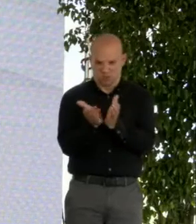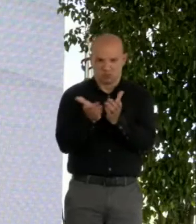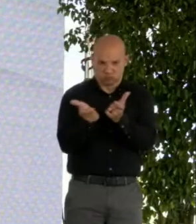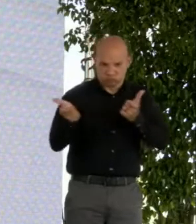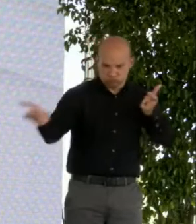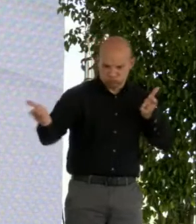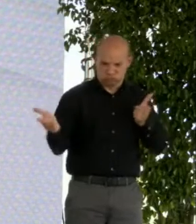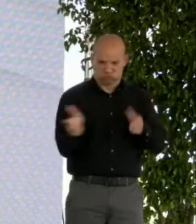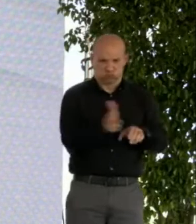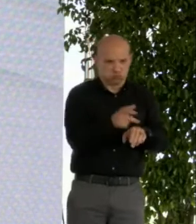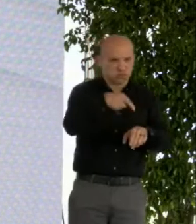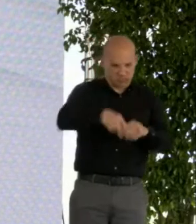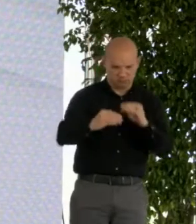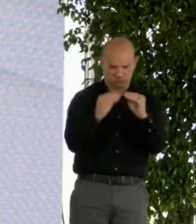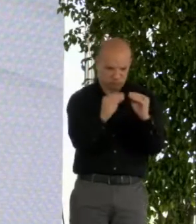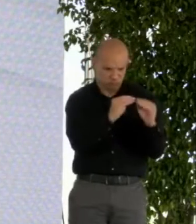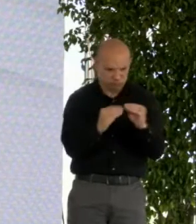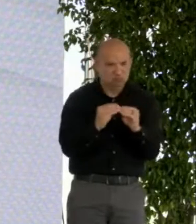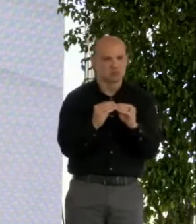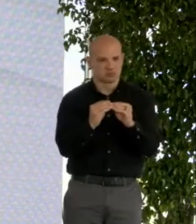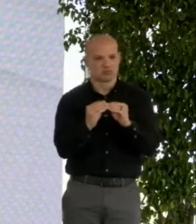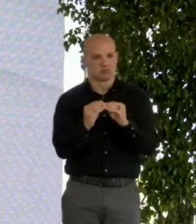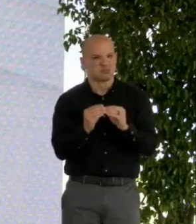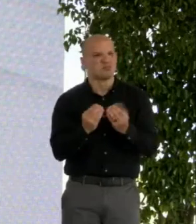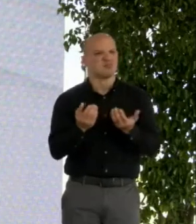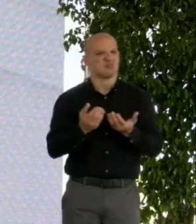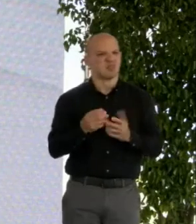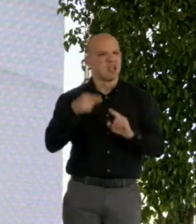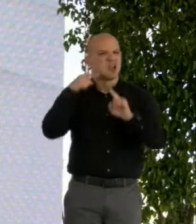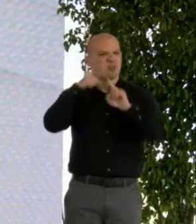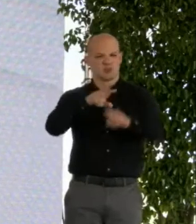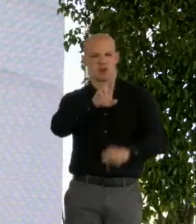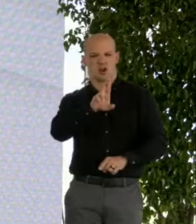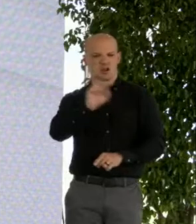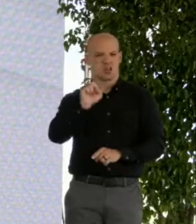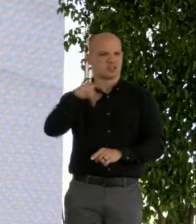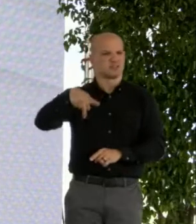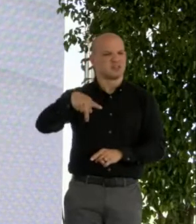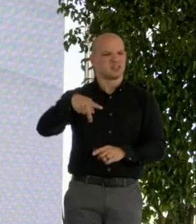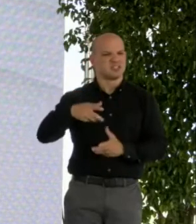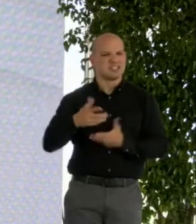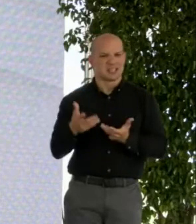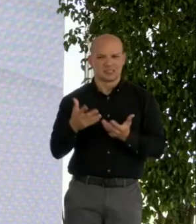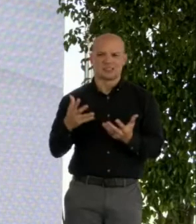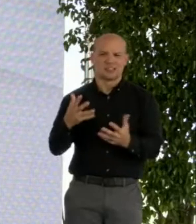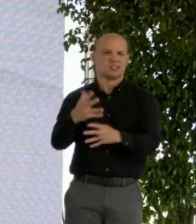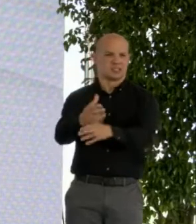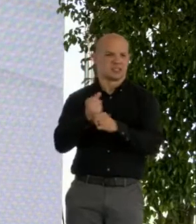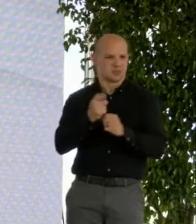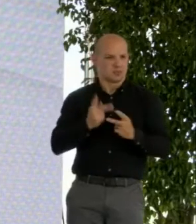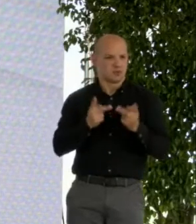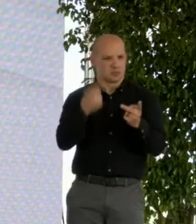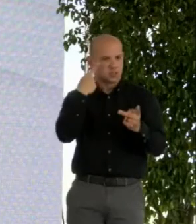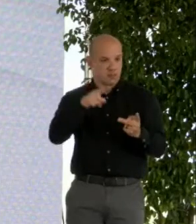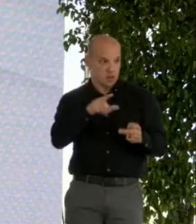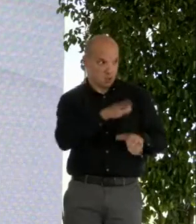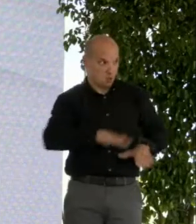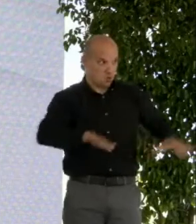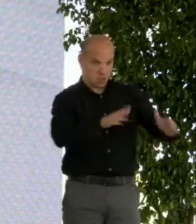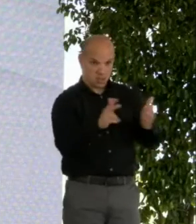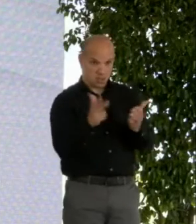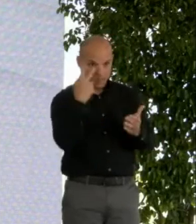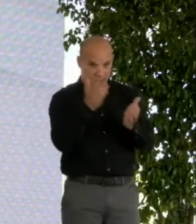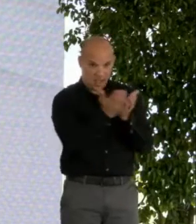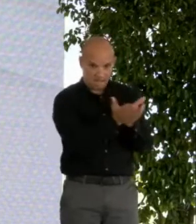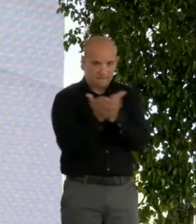Sur. El objetivo del RFP de este requerimiento de propuestas es obtener propuestas para una marina que brinde